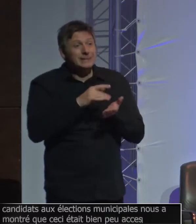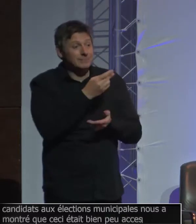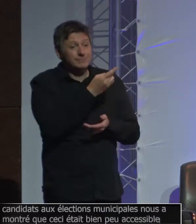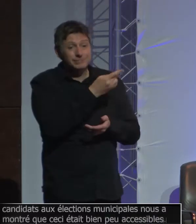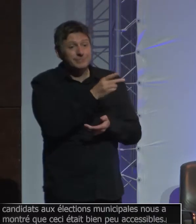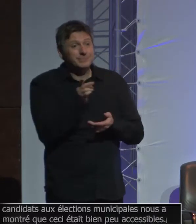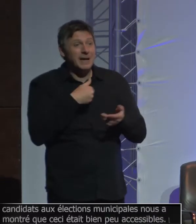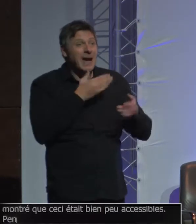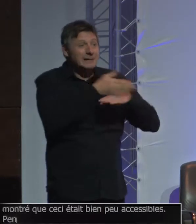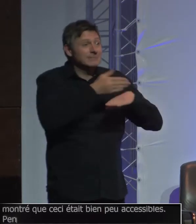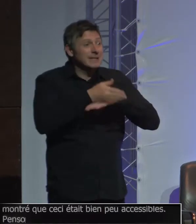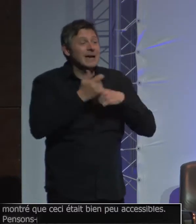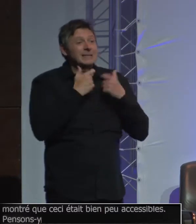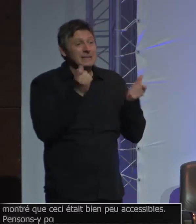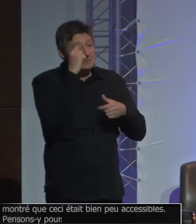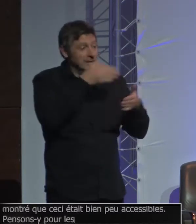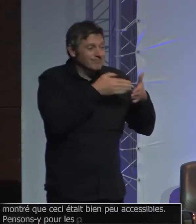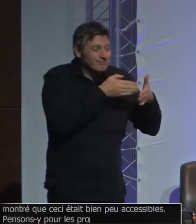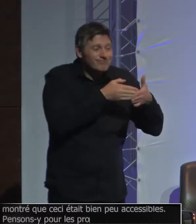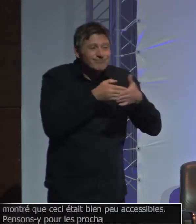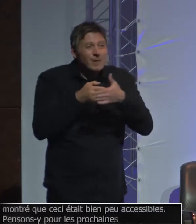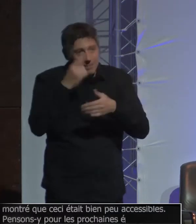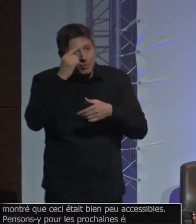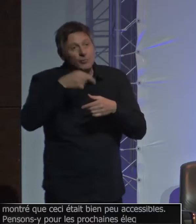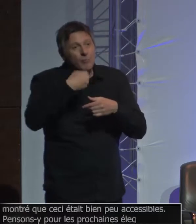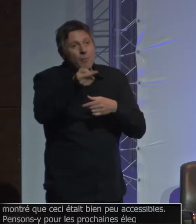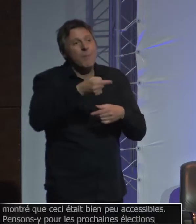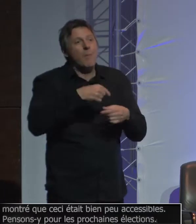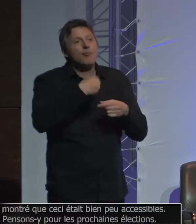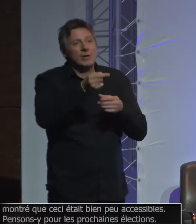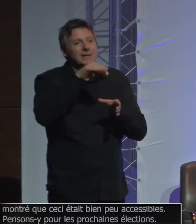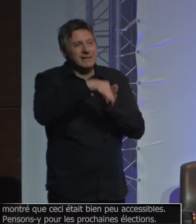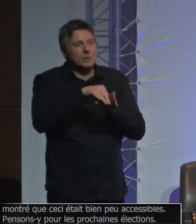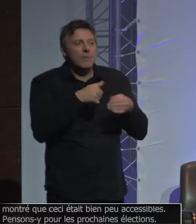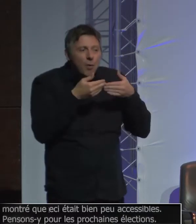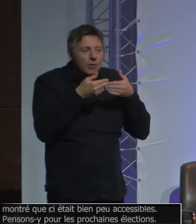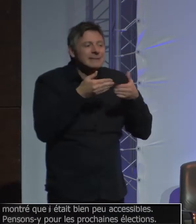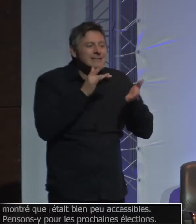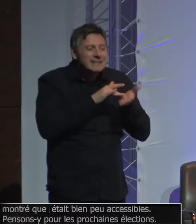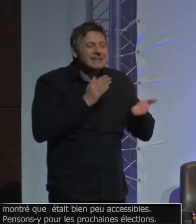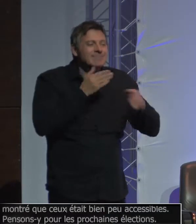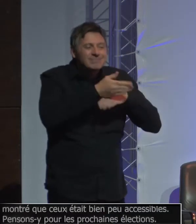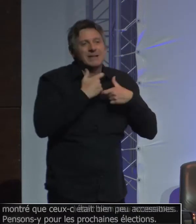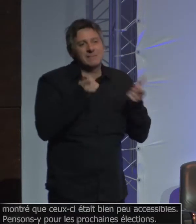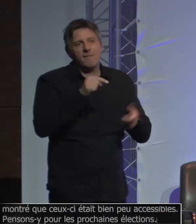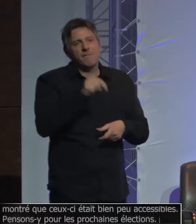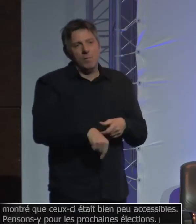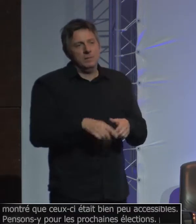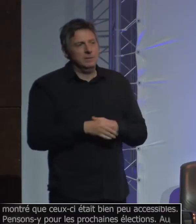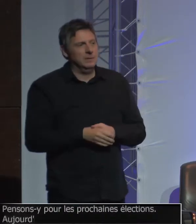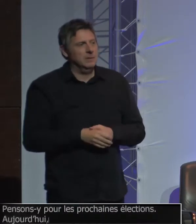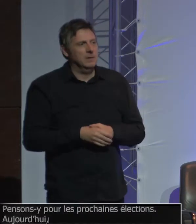accessibles. Pensons-y pour les prochaines élections. Aujourd'hui, nous illustrons ce thème de